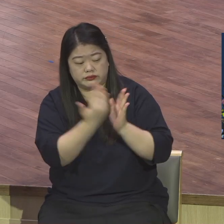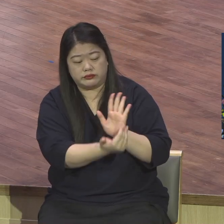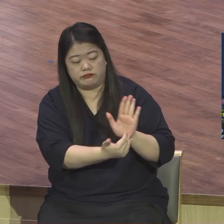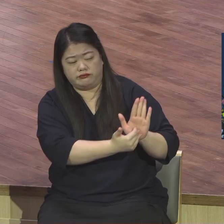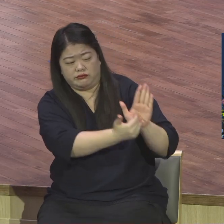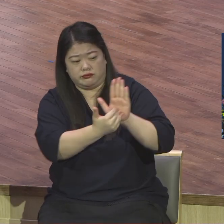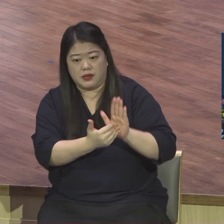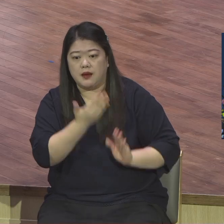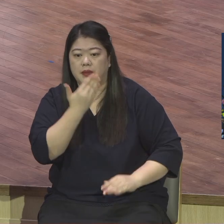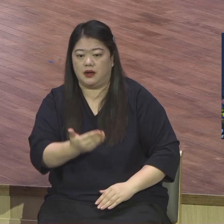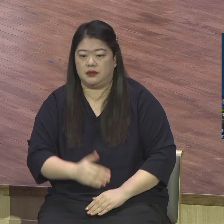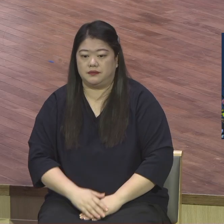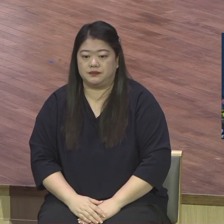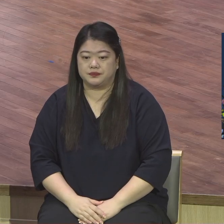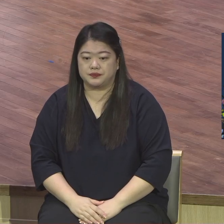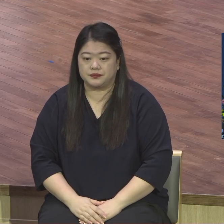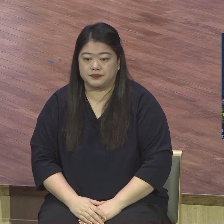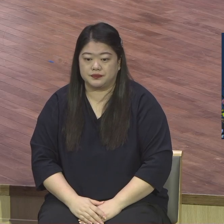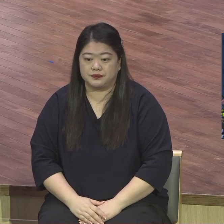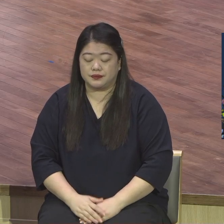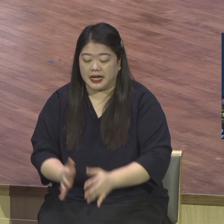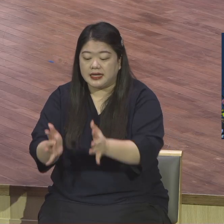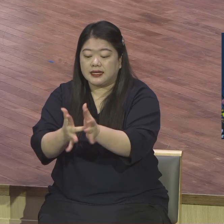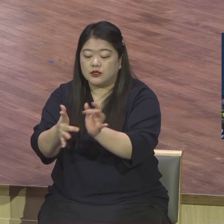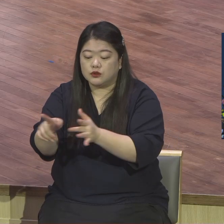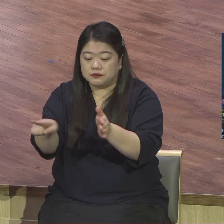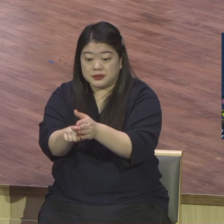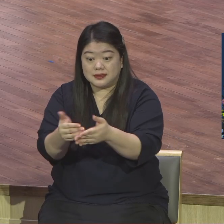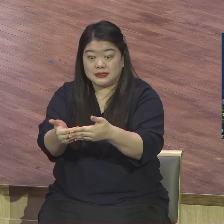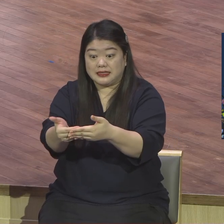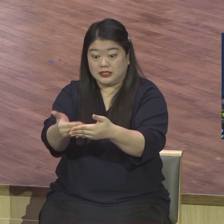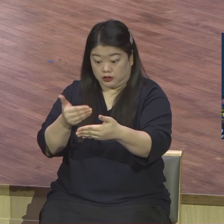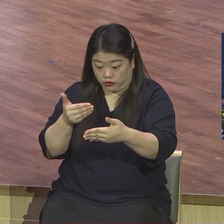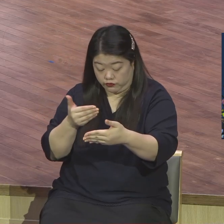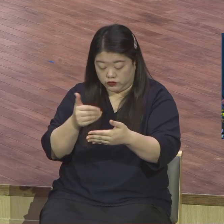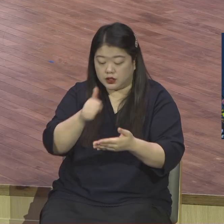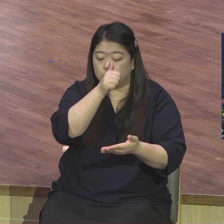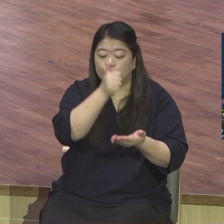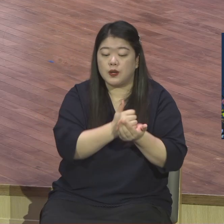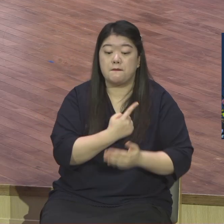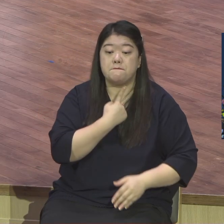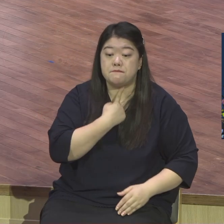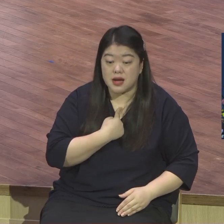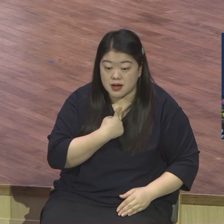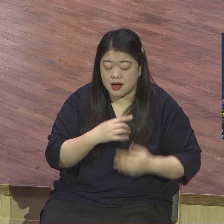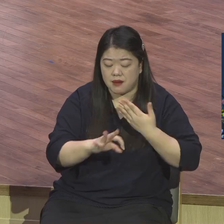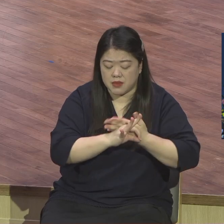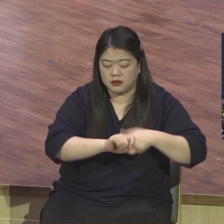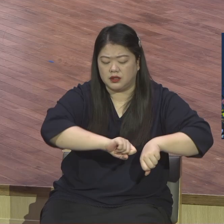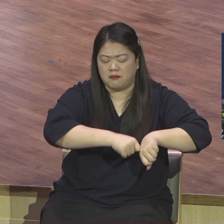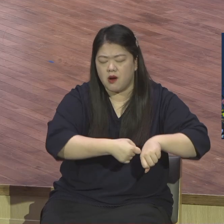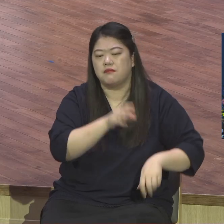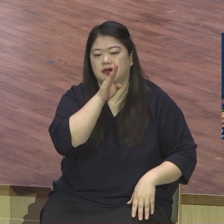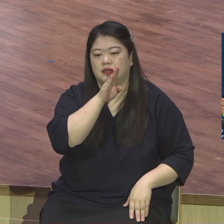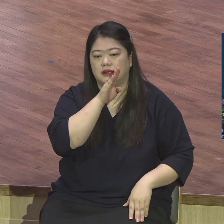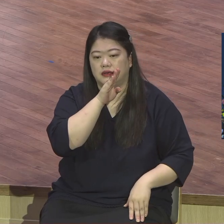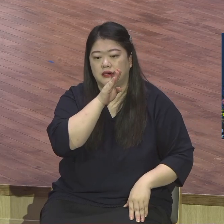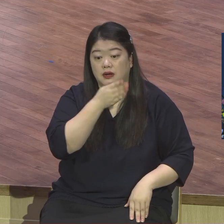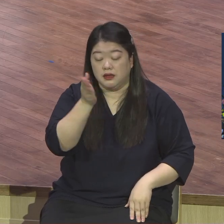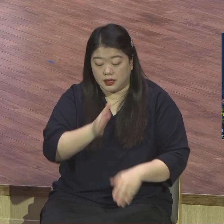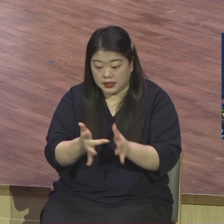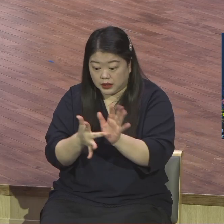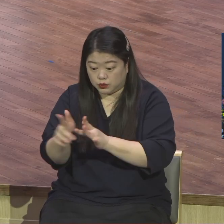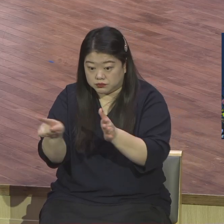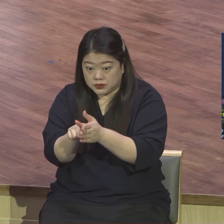예수 믿기 전에는 죄를 지으면 재앙이 임해요. 죄 대가를 받아요. 예수 믿는 순간에는 모든 재앙이 싹